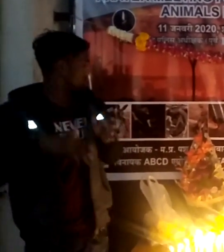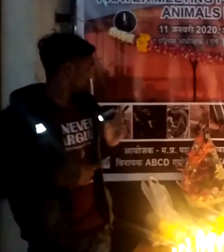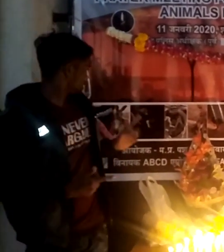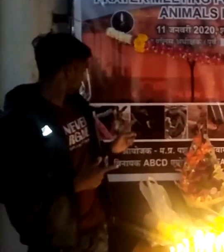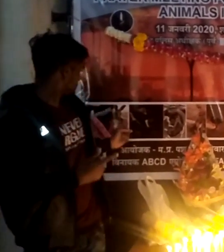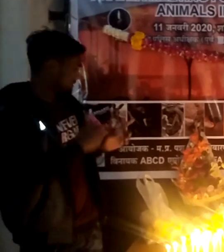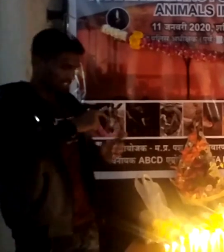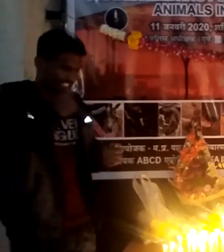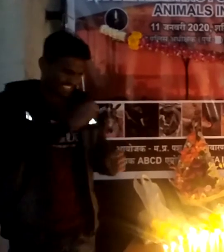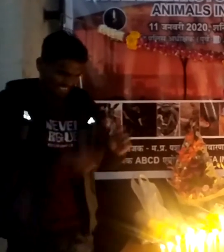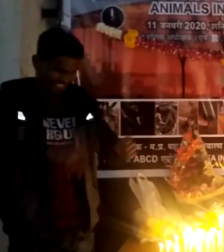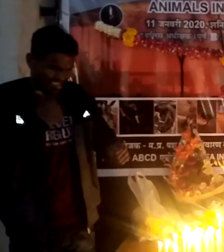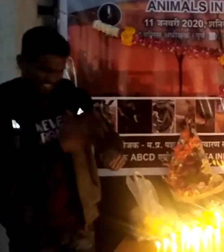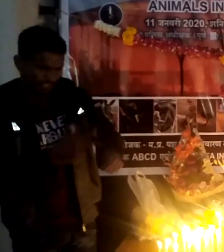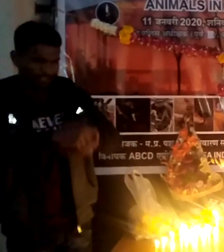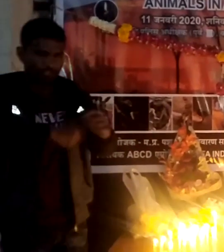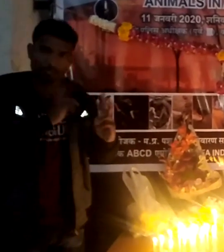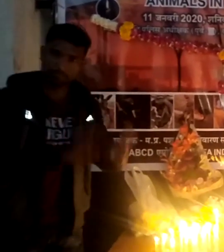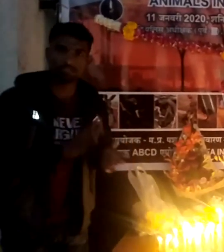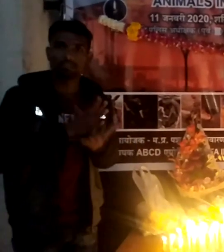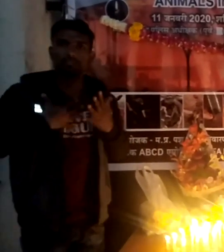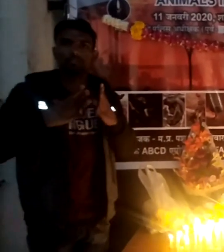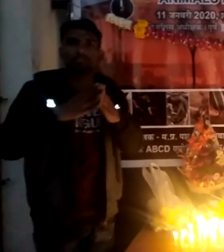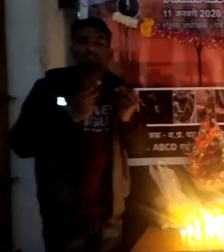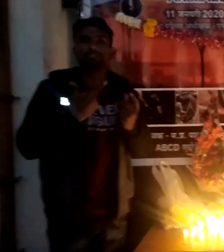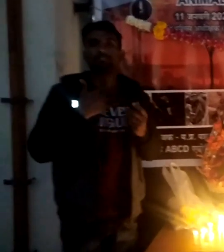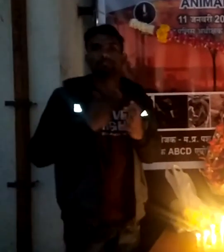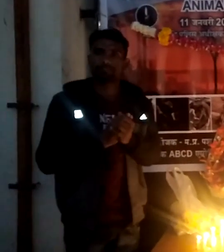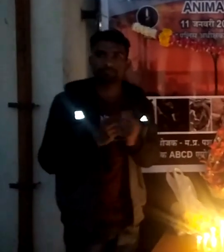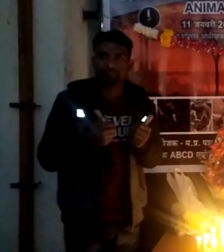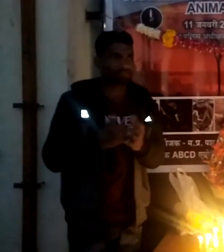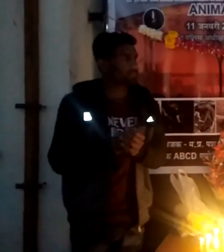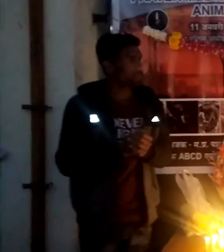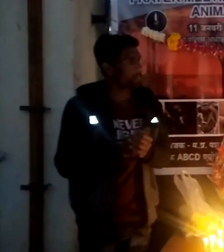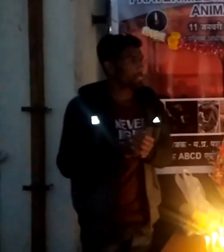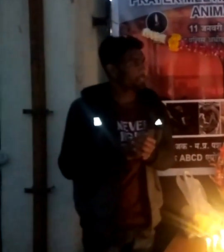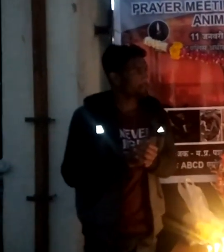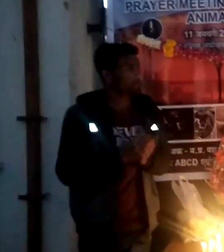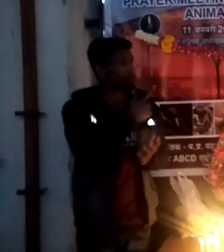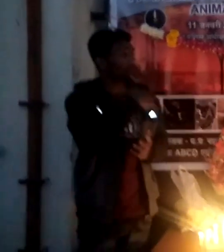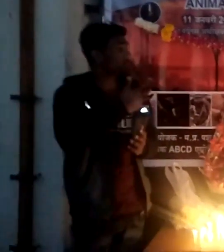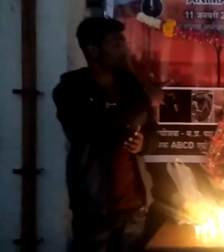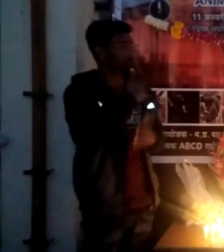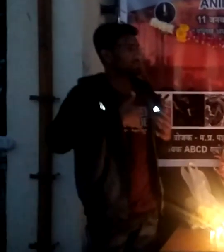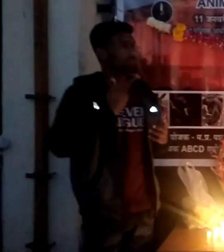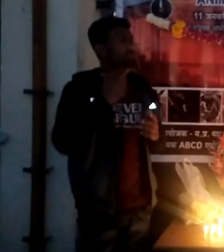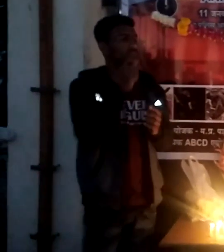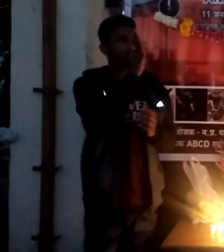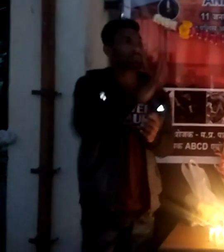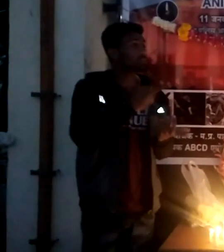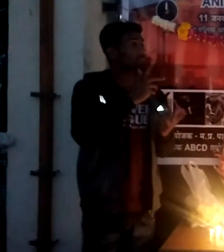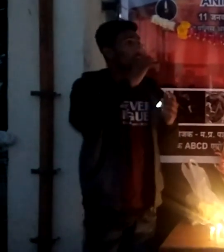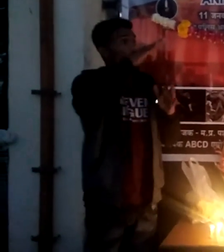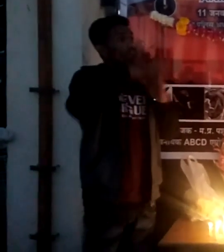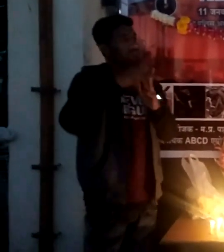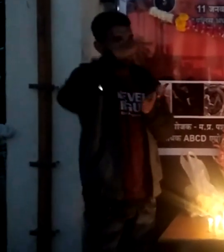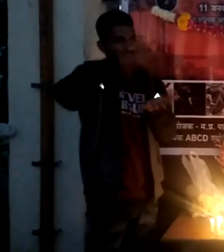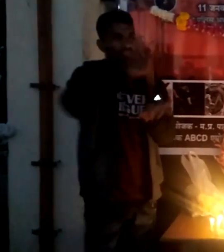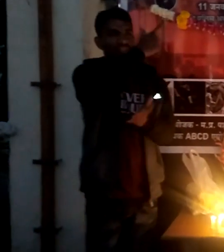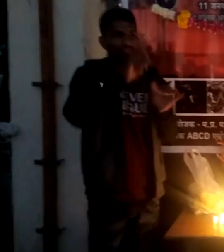हुई, और हमें लगा कि इनकी भी आत्मा है, इनकी आत्मा की शांति के लिए हमें प्रार्थना करना चाहिए, और